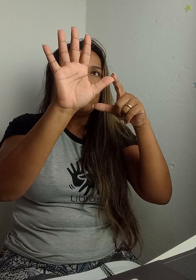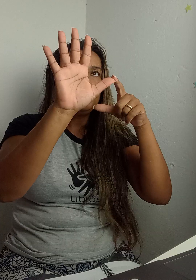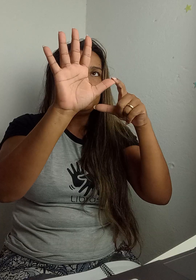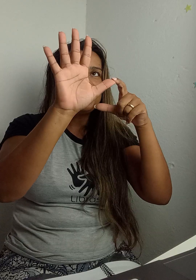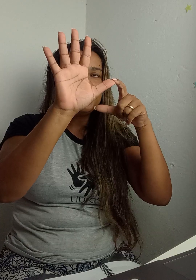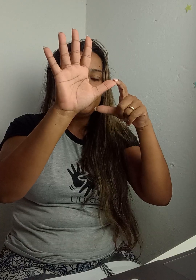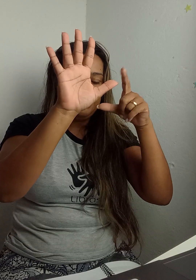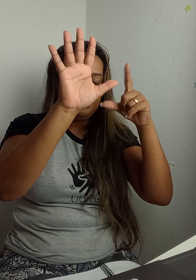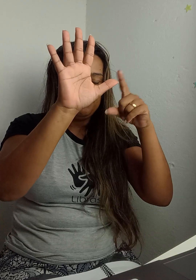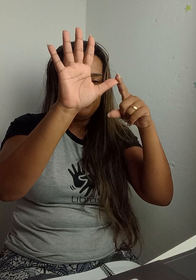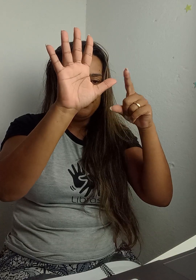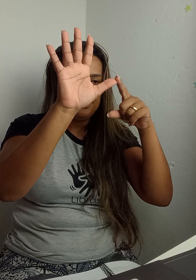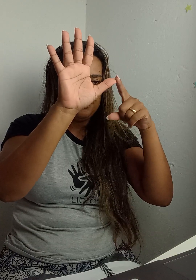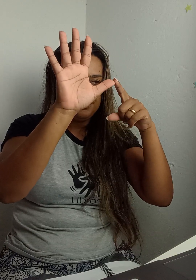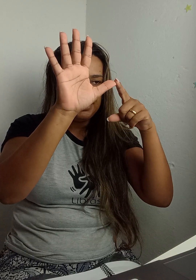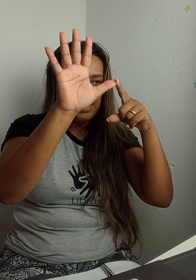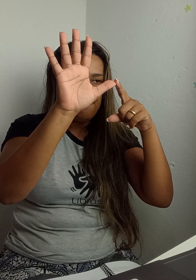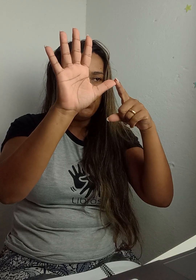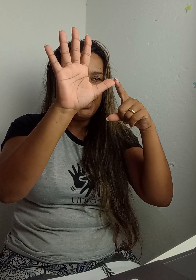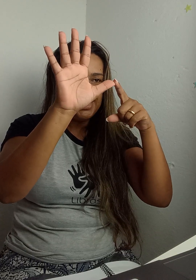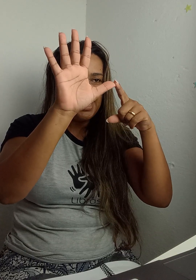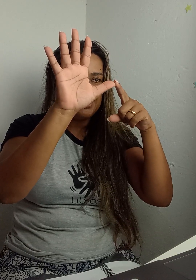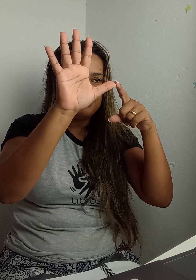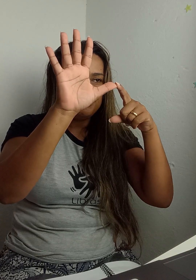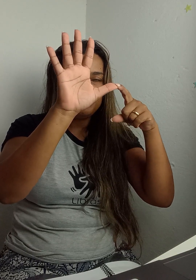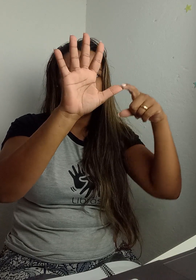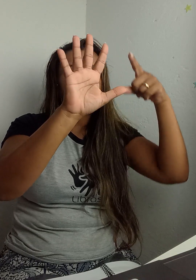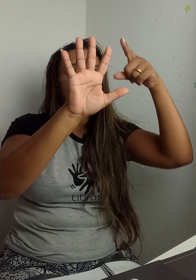Qual o nome desse aqui? Polegar.